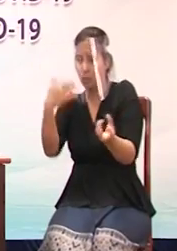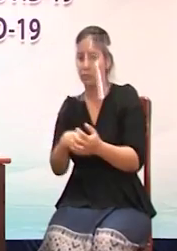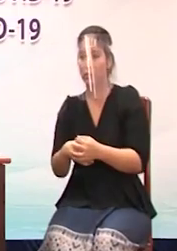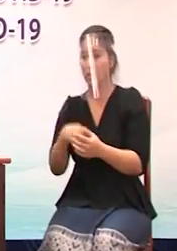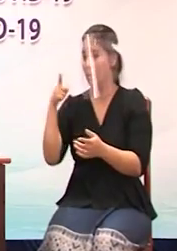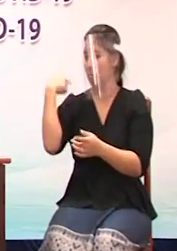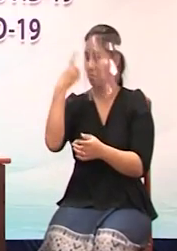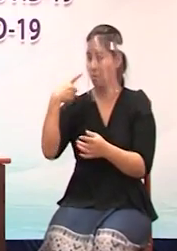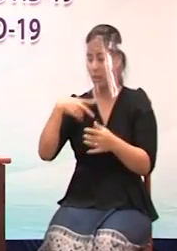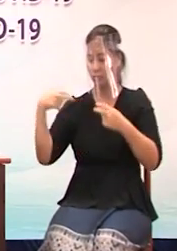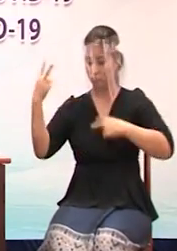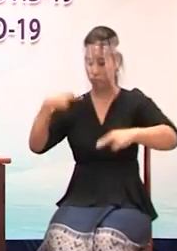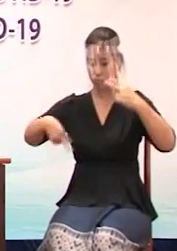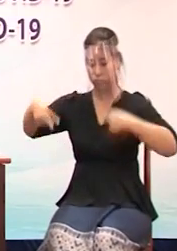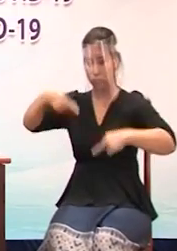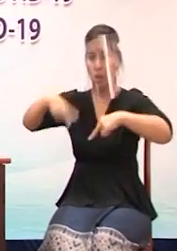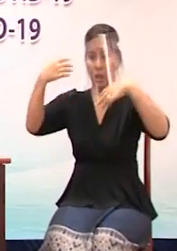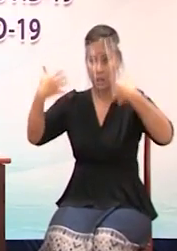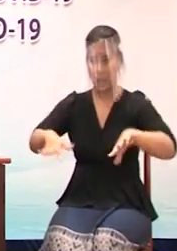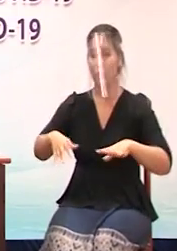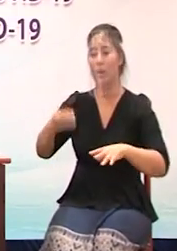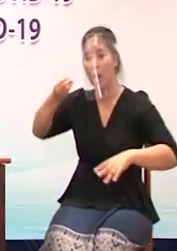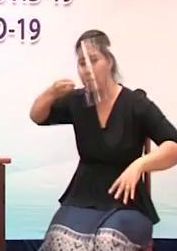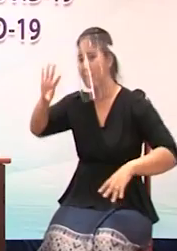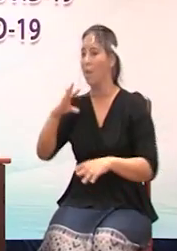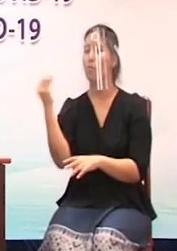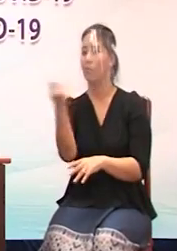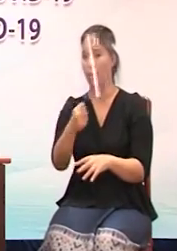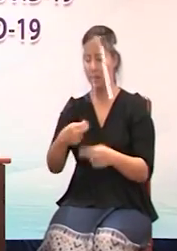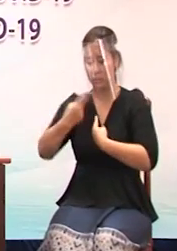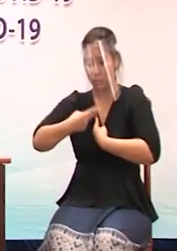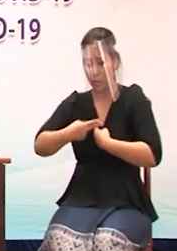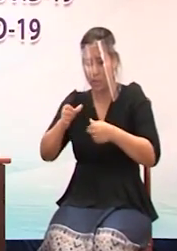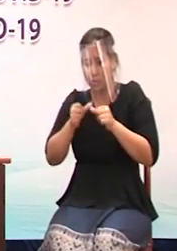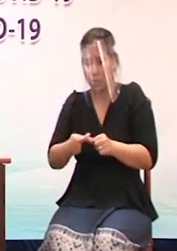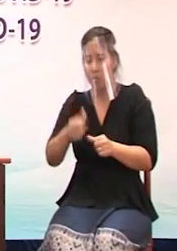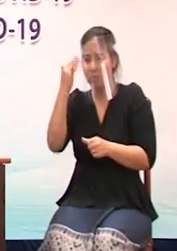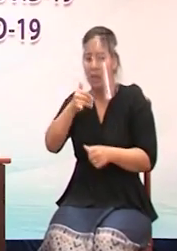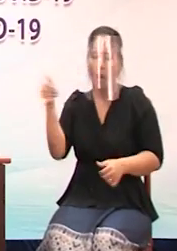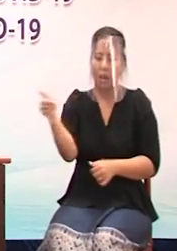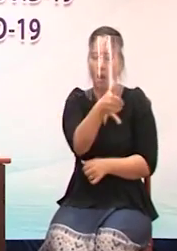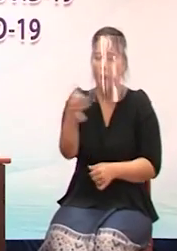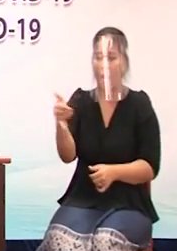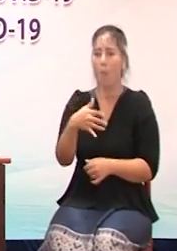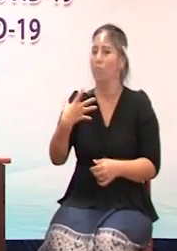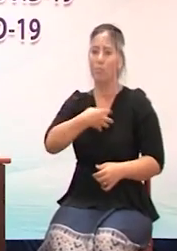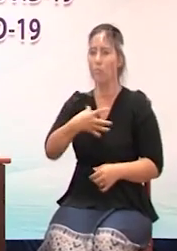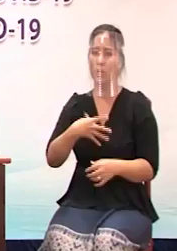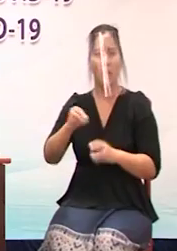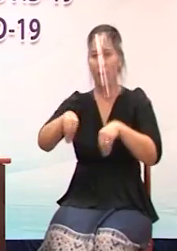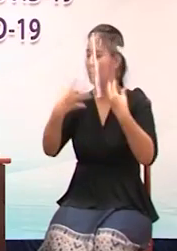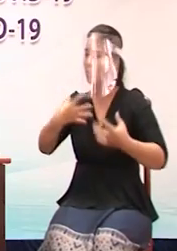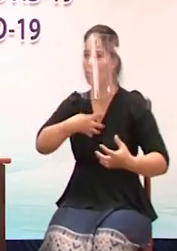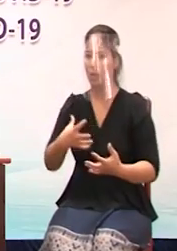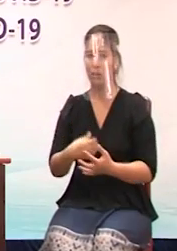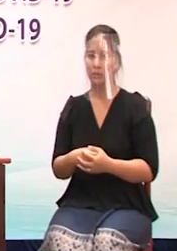านแล้วก็ให้แยกตัวเองไปก่อนเพราะว่าปัจจุบันนี่พวกเฮาก็มีมาตรการล็อกดาวน์แล้วก็อยากให้บรรดาท่านบ่อยากให้เดินทางหรือว่าใกล้ชิดกับผู้อื่นเนาะถึงว่